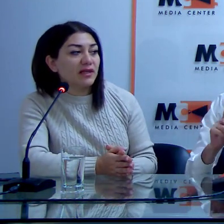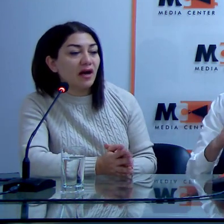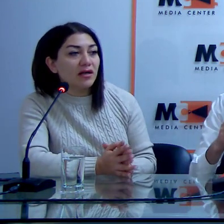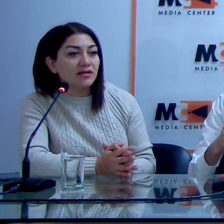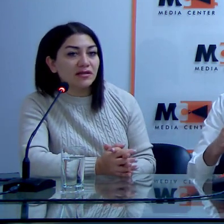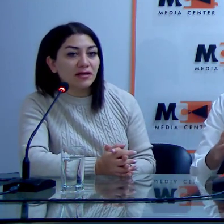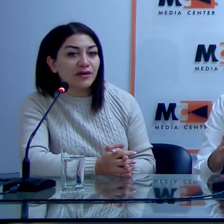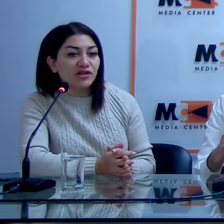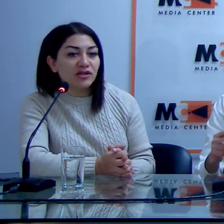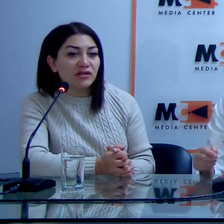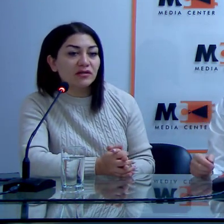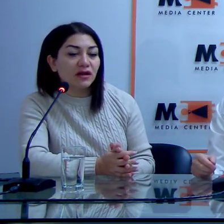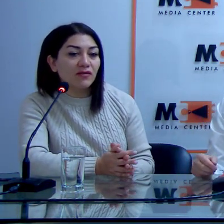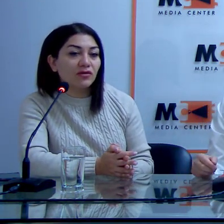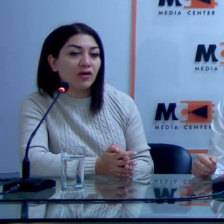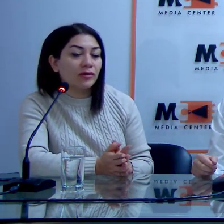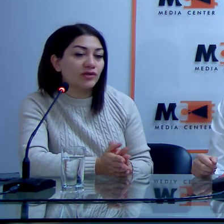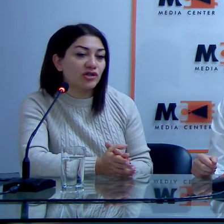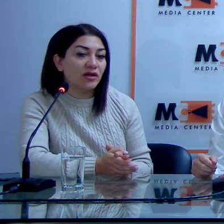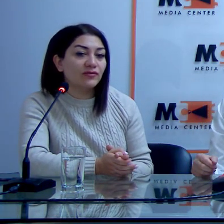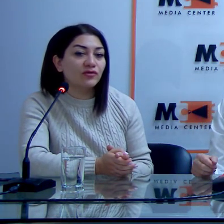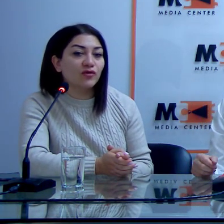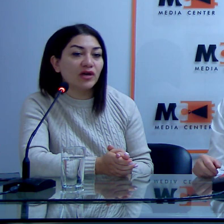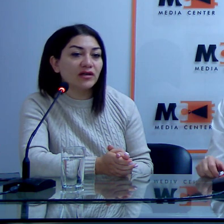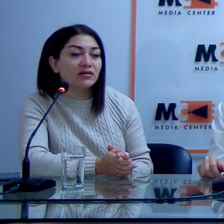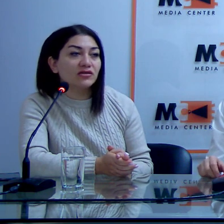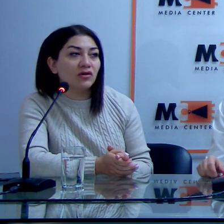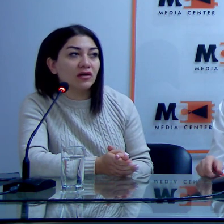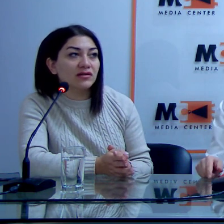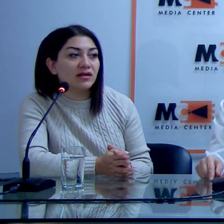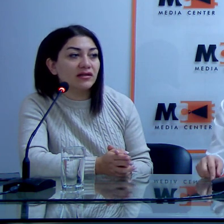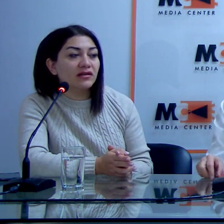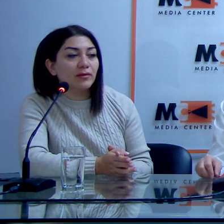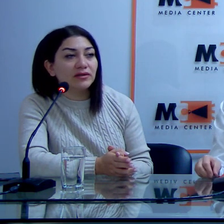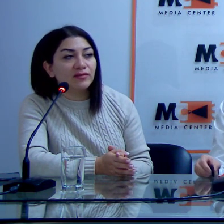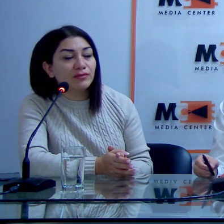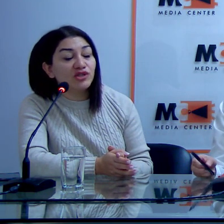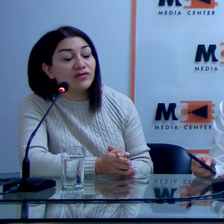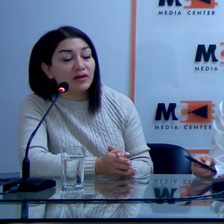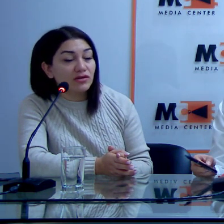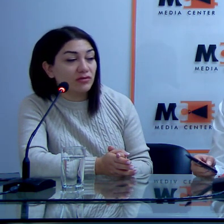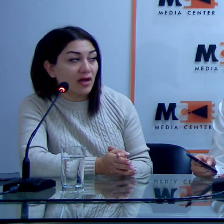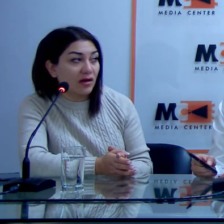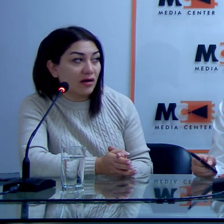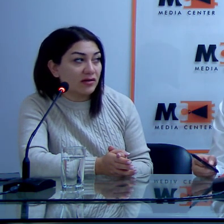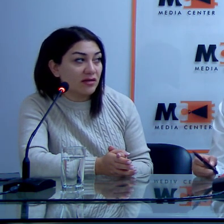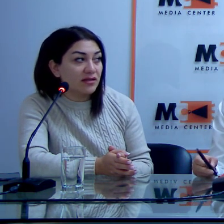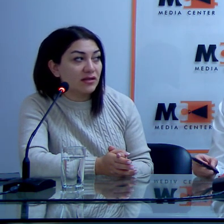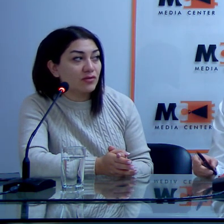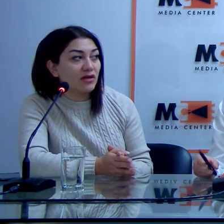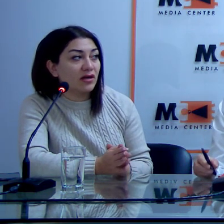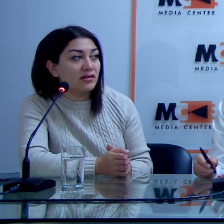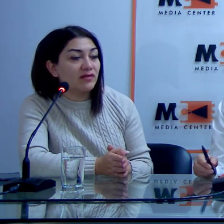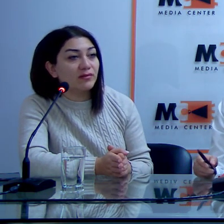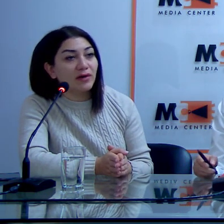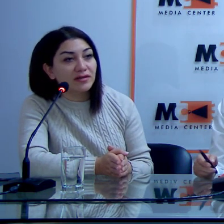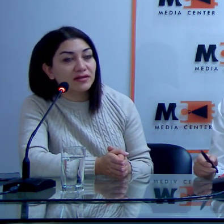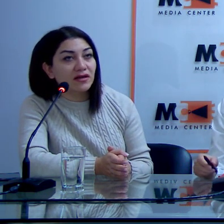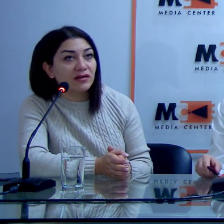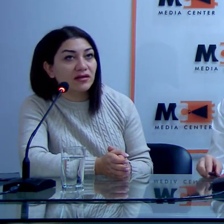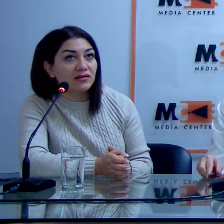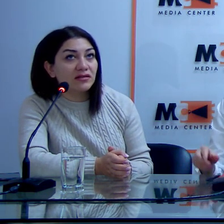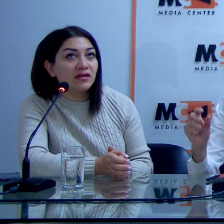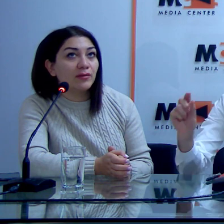Պատճառները մի քանիսն են, պատճառներից գլխավորը կարող եմ նշել այն, որ որակյալ լսողական սարքեր տրամադրվում են մինչև 30 տարեկան անձանց, 30 տարեկանից ավելի